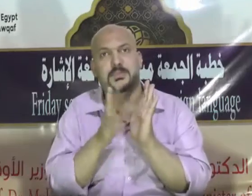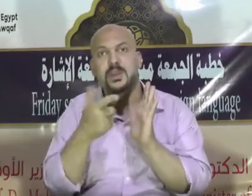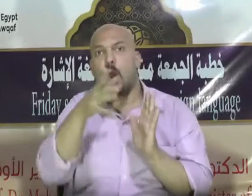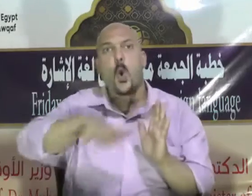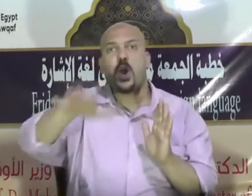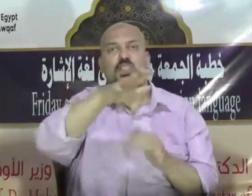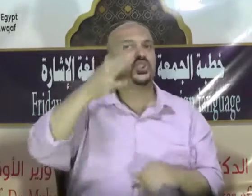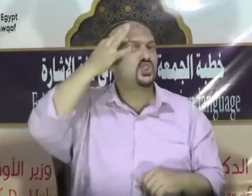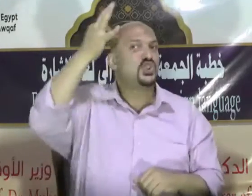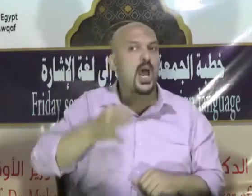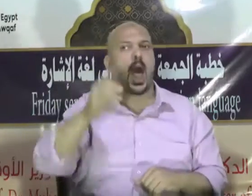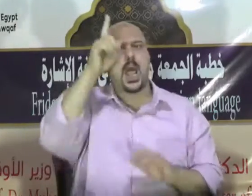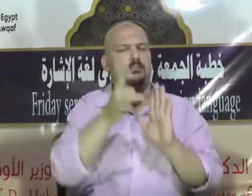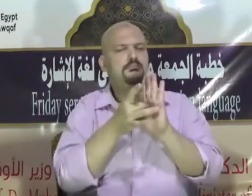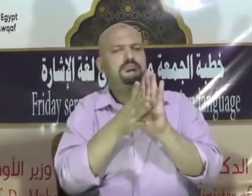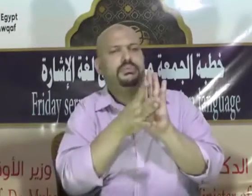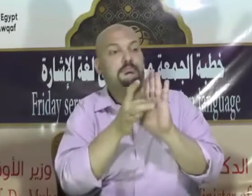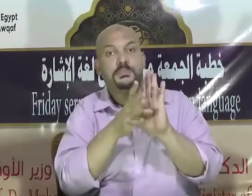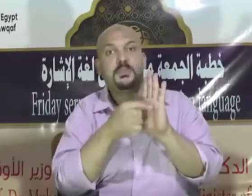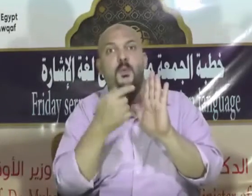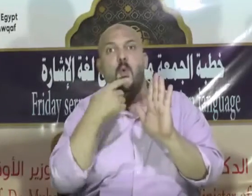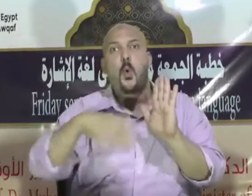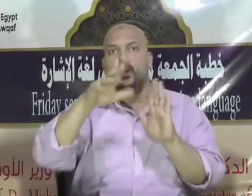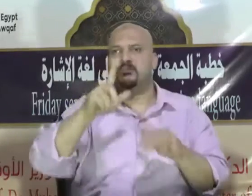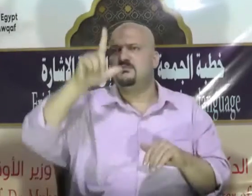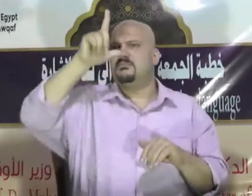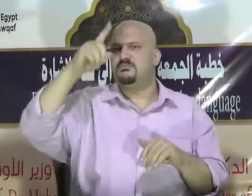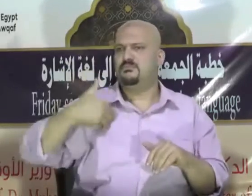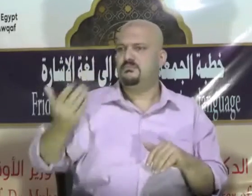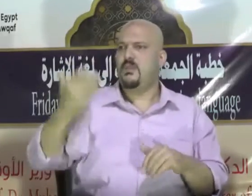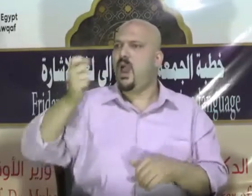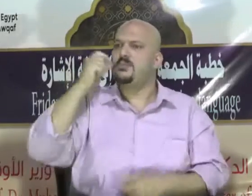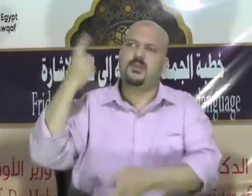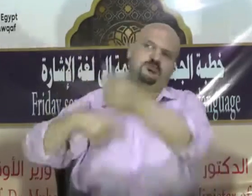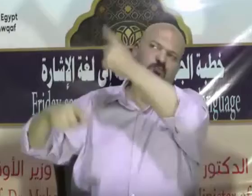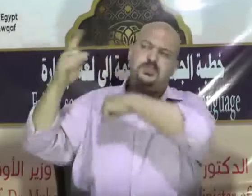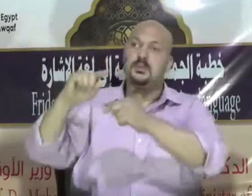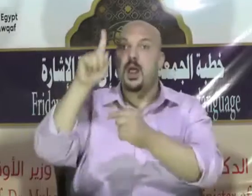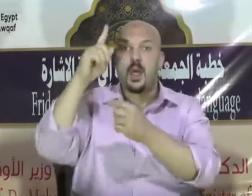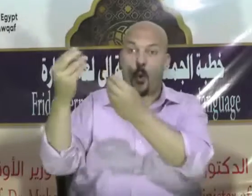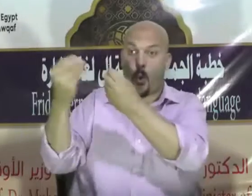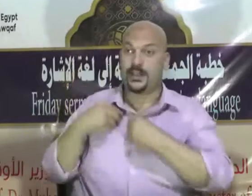الجاهلية، أي تكبرها وفخرها بالآباء، إنما هو مؤمن